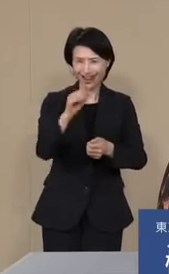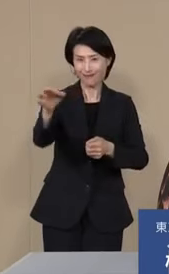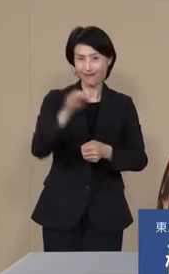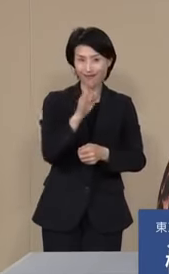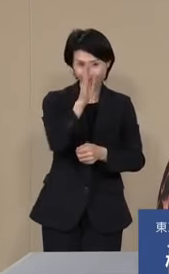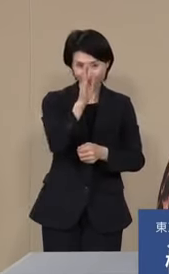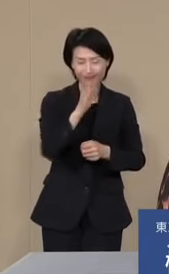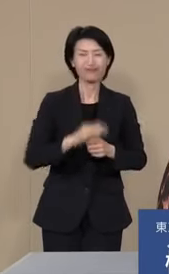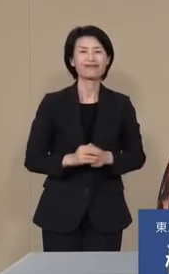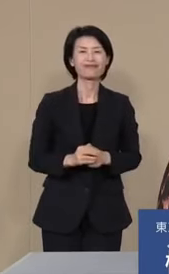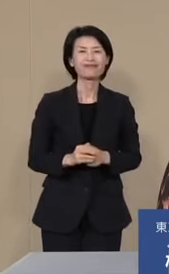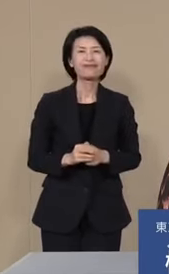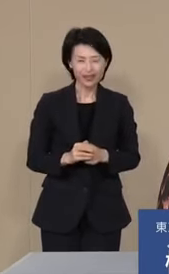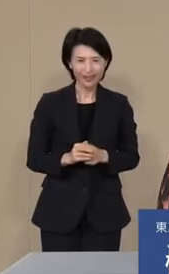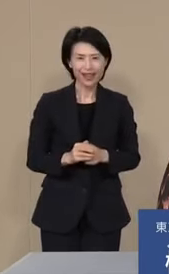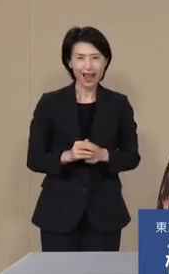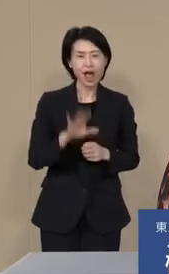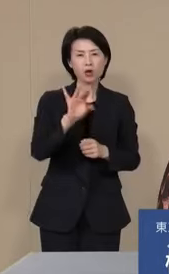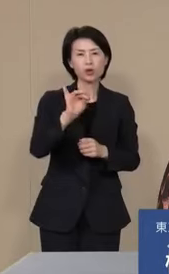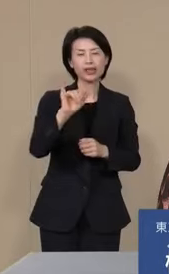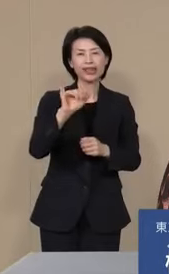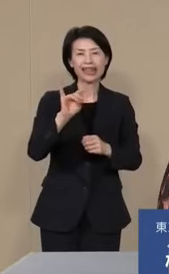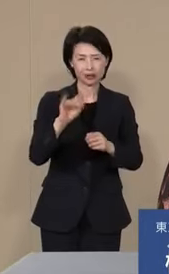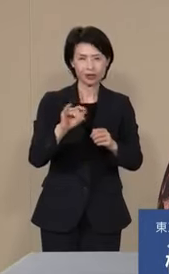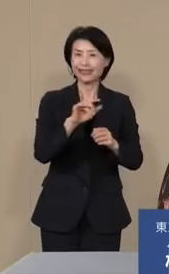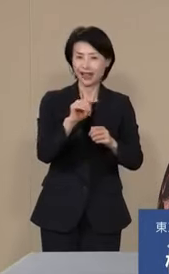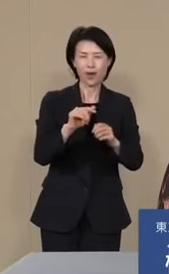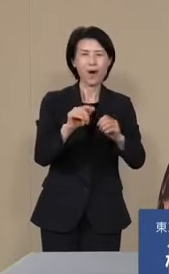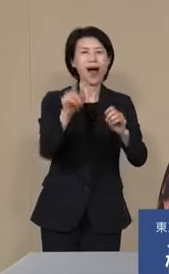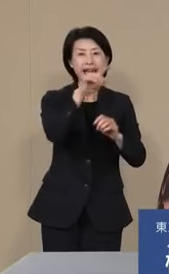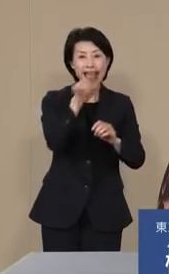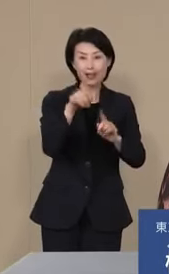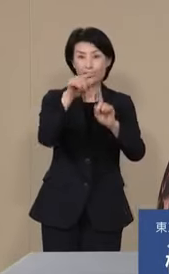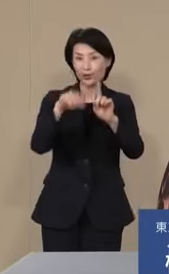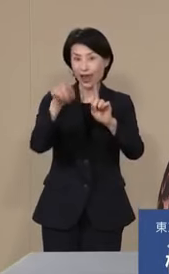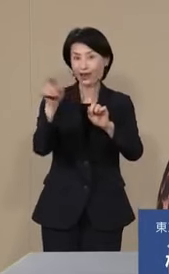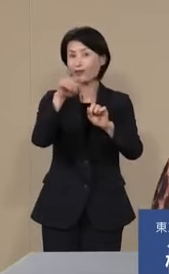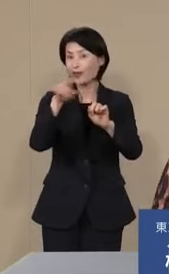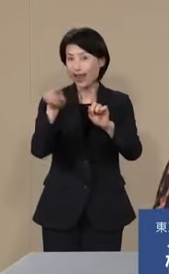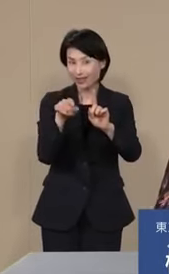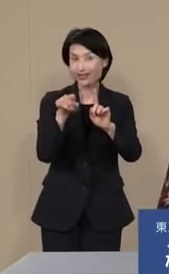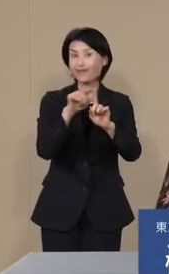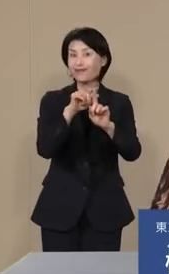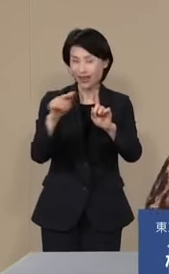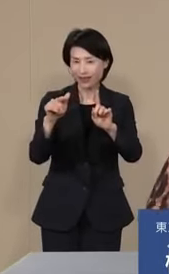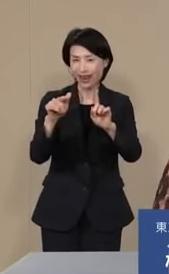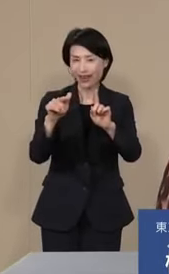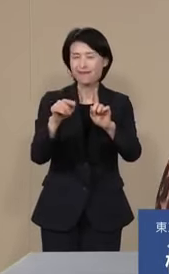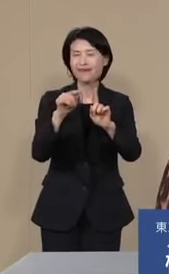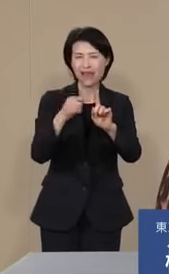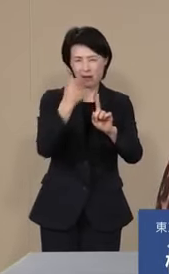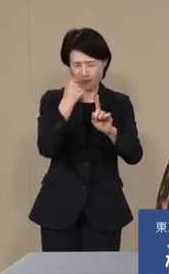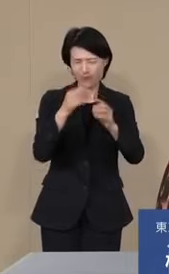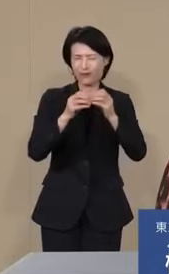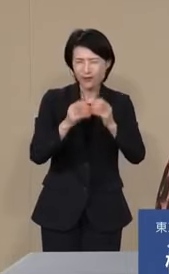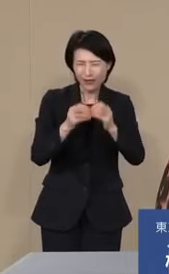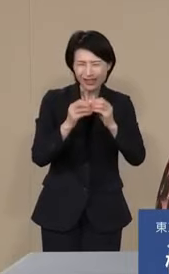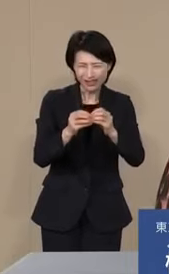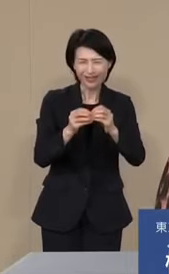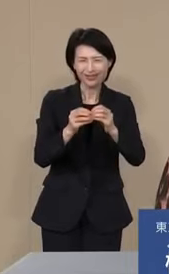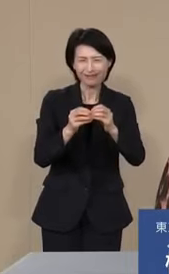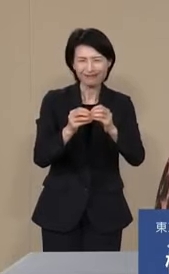してくれよなそしてツイキャスニコニコ生放送の暗黒放送ではさらにこんな5分30秒では足りない部分を